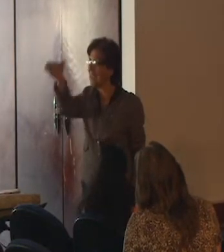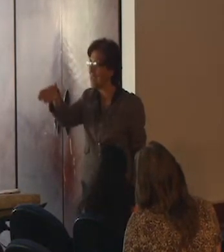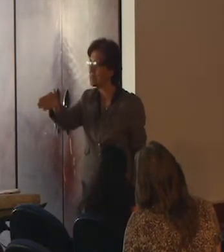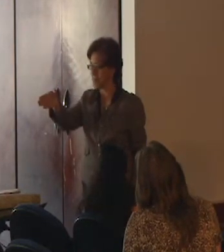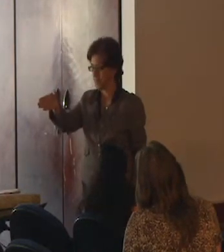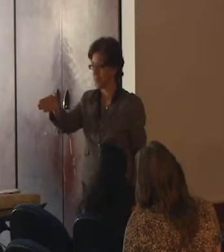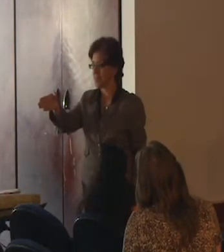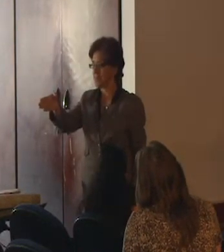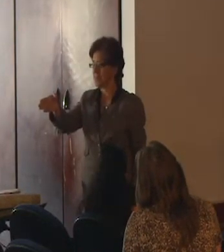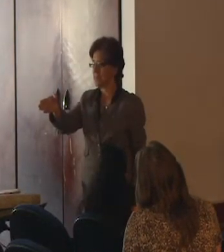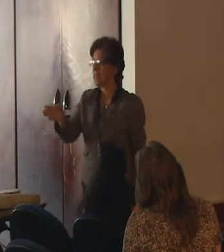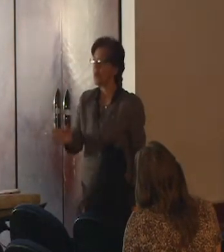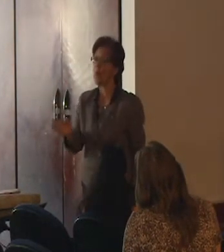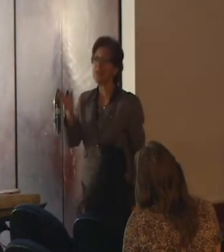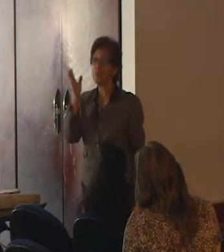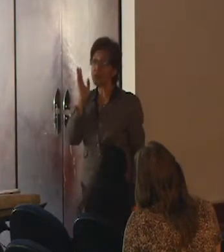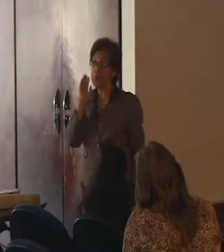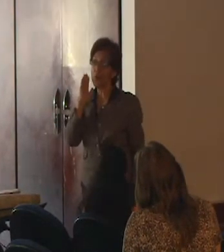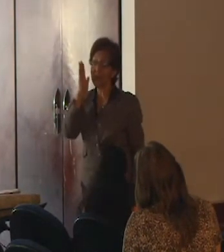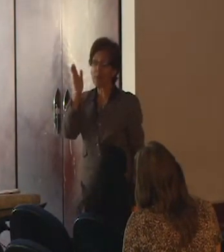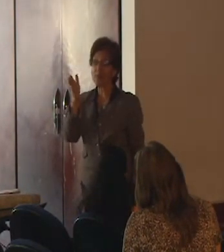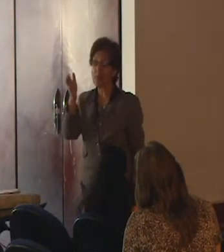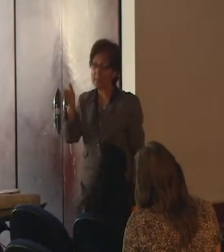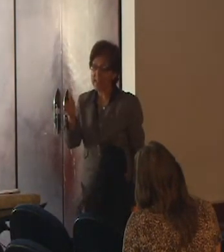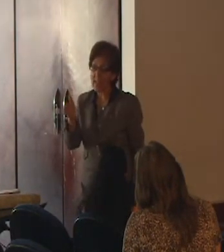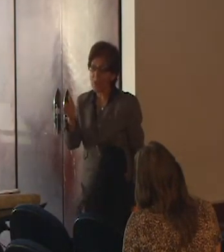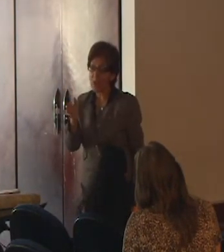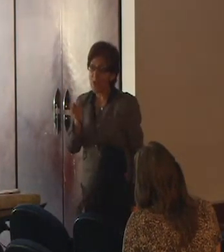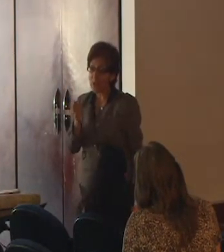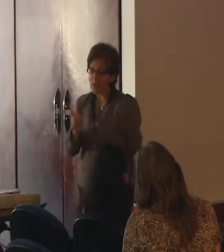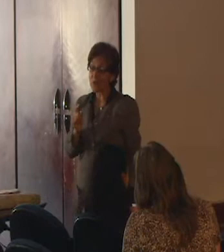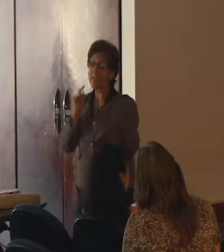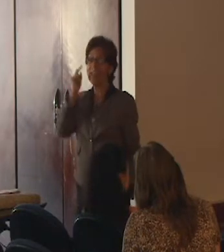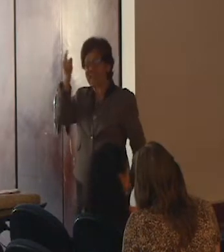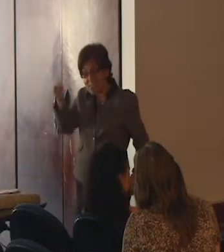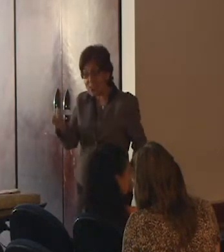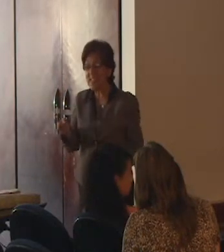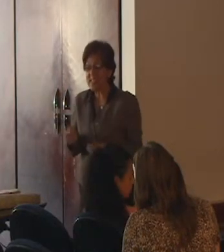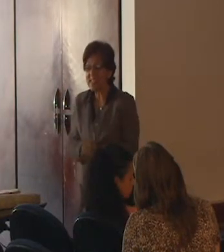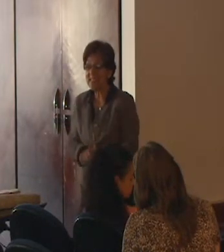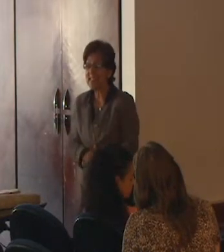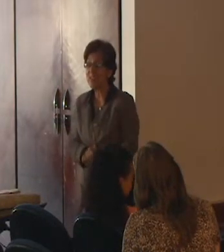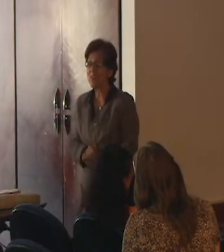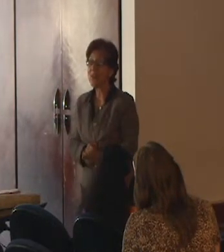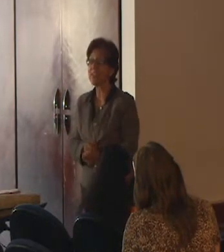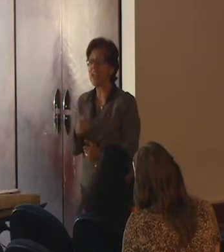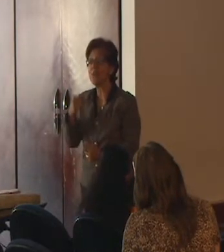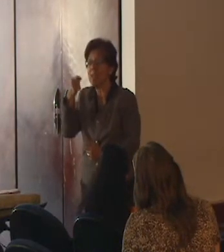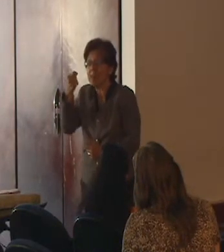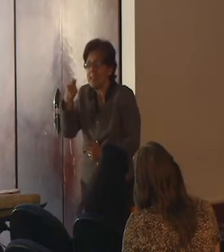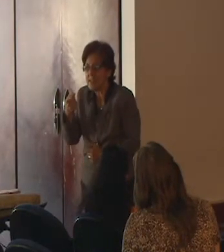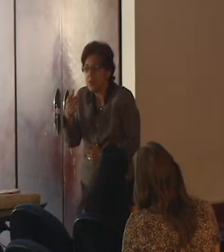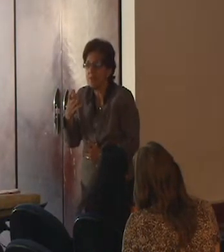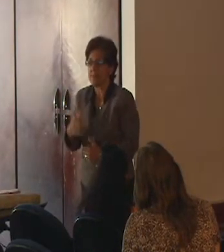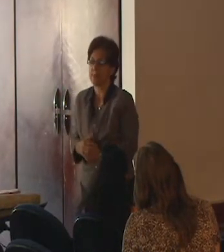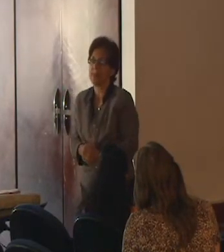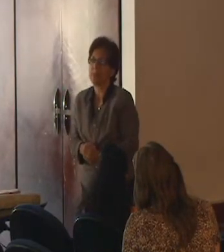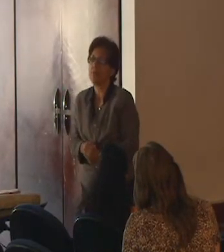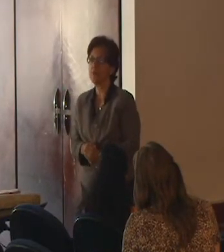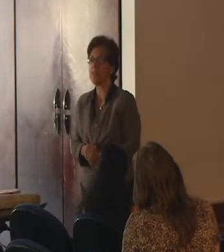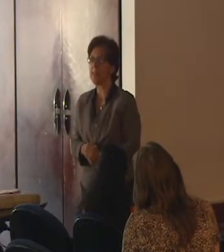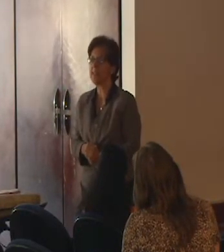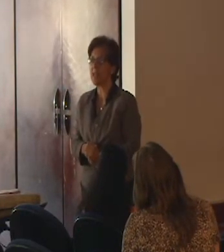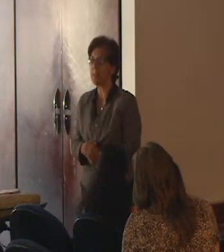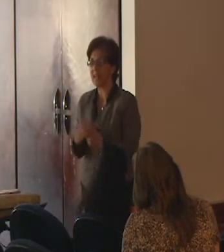Porque hay que pensar, ¿para qué? Cuando nosotros logramos convencer al otro de que eso tiene sentido y que hay